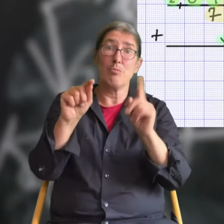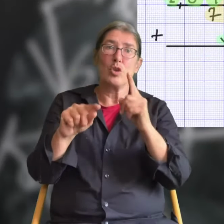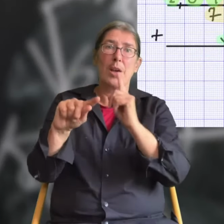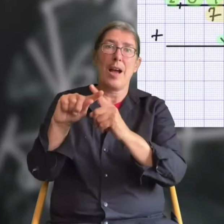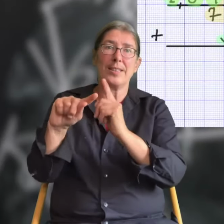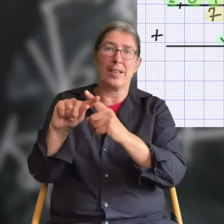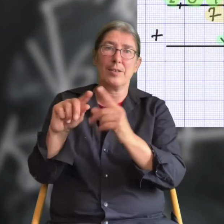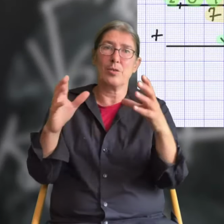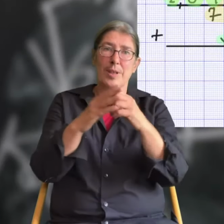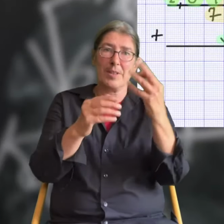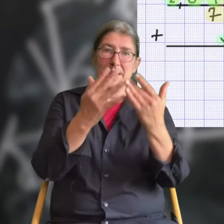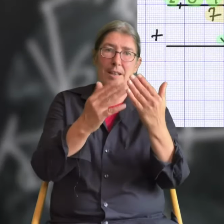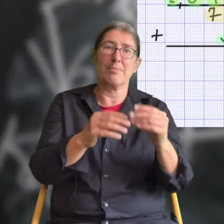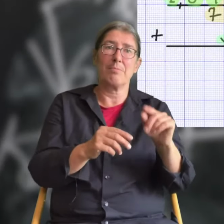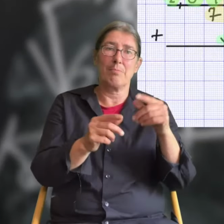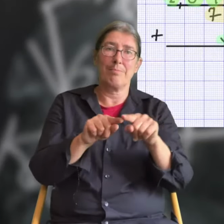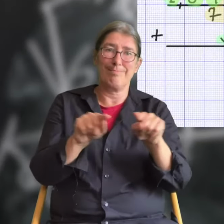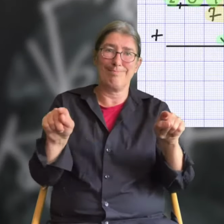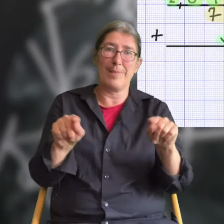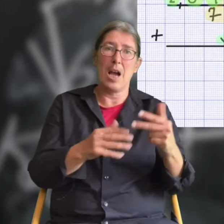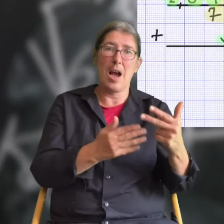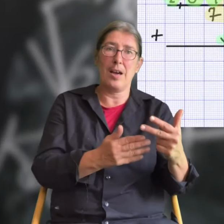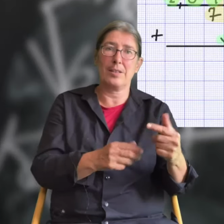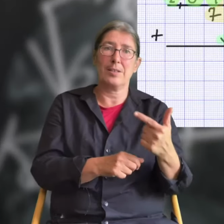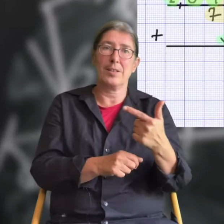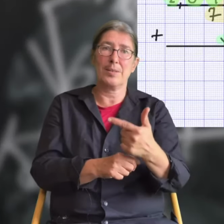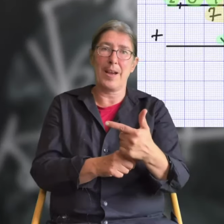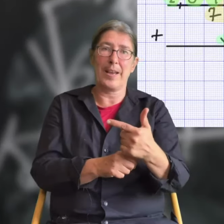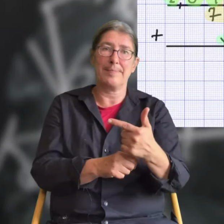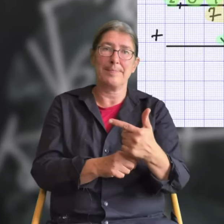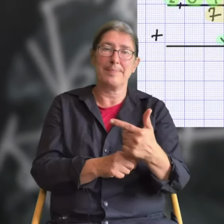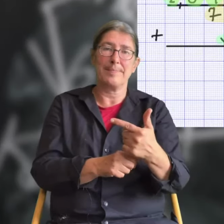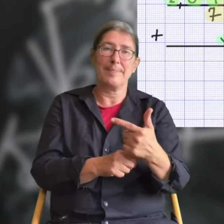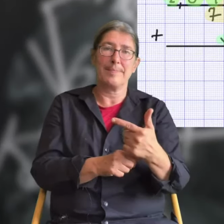addieren. Das ist 8, 2,